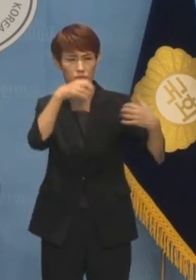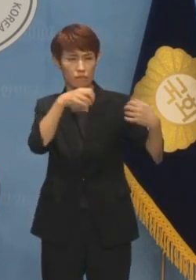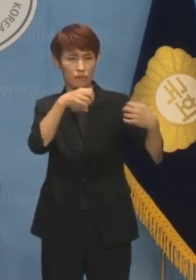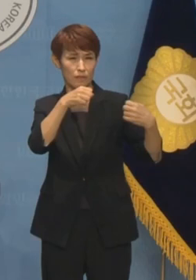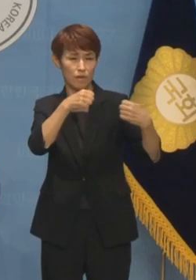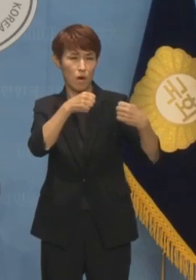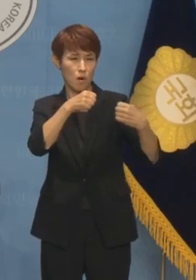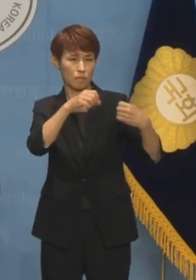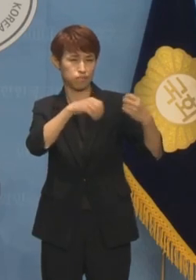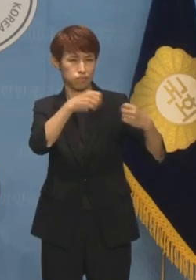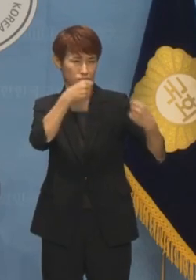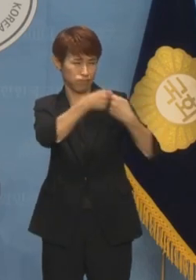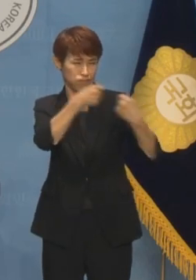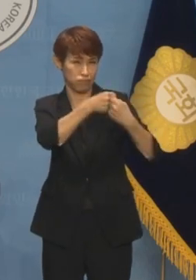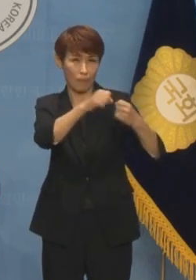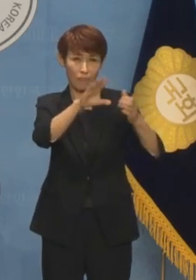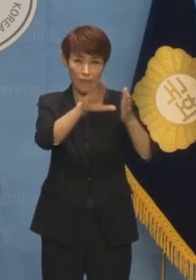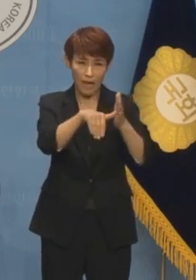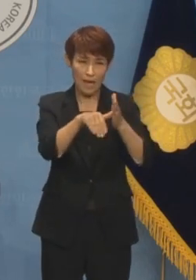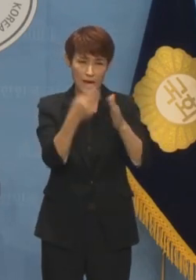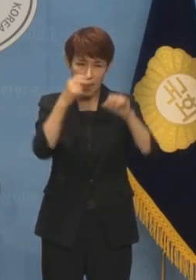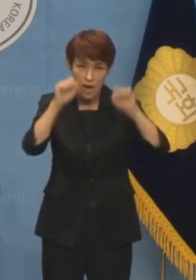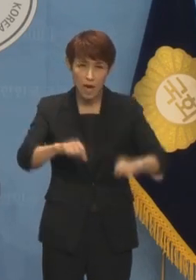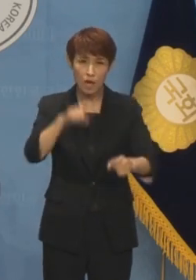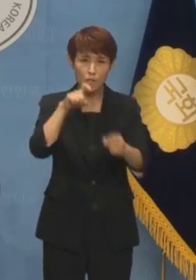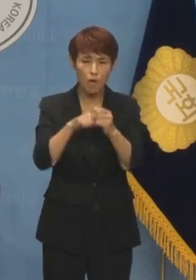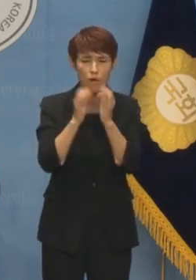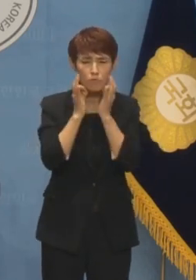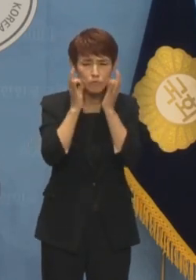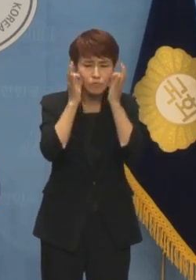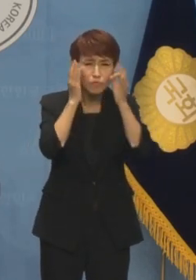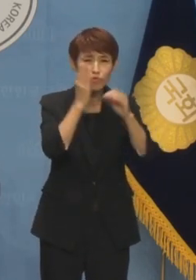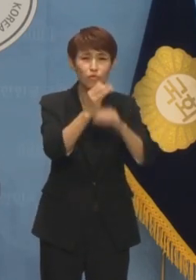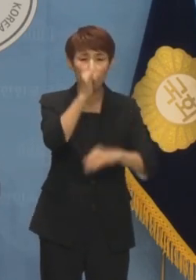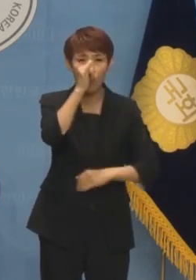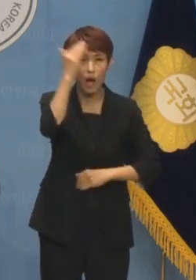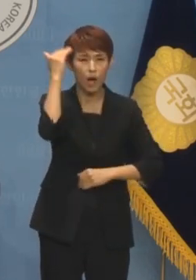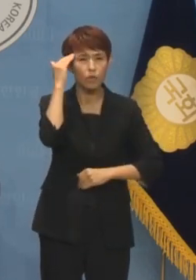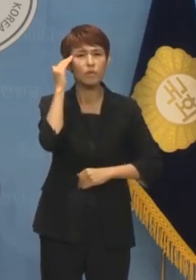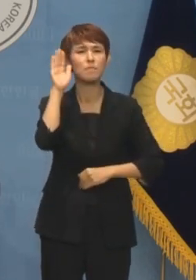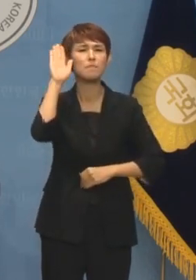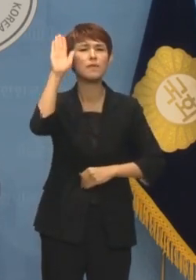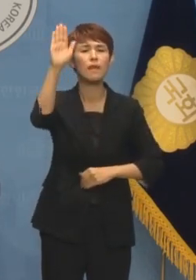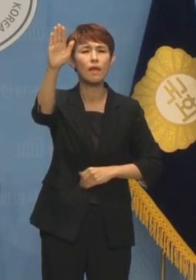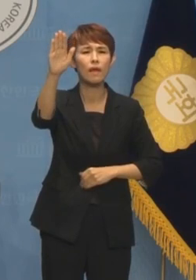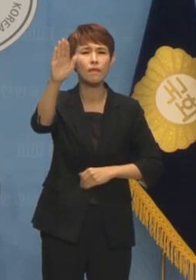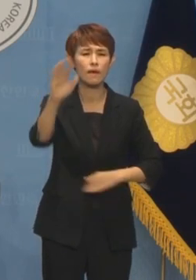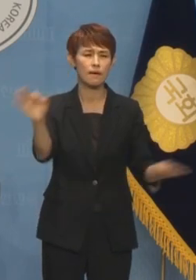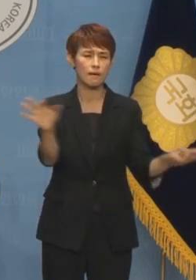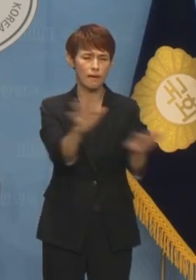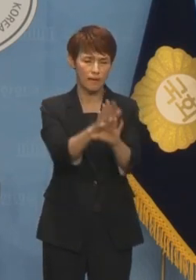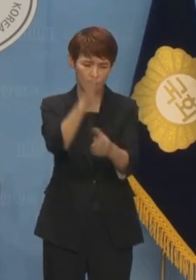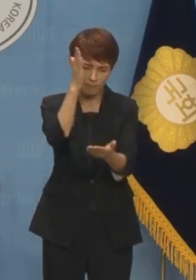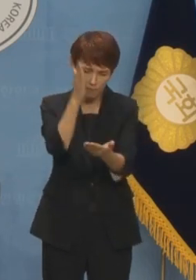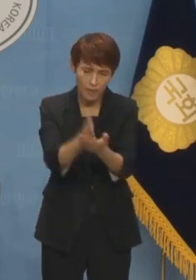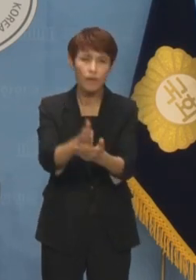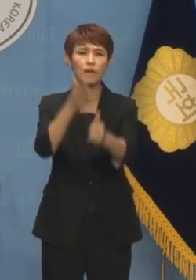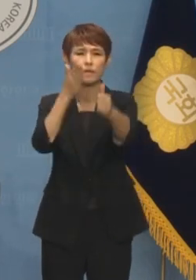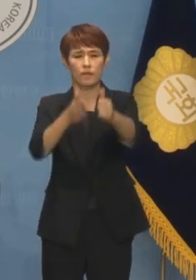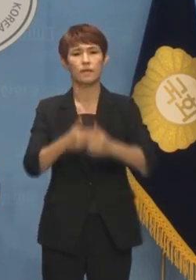전쟁터에서 가까스로 버티면서 살아남기 위해 안간 힘을 쓰고 있는 대한민국 미래의 싹까지 잘라버리지